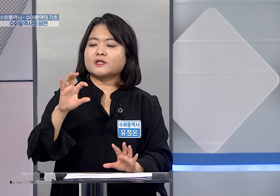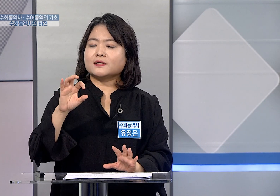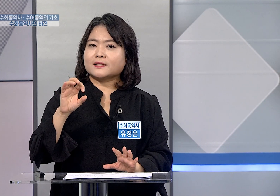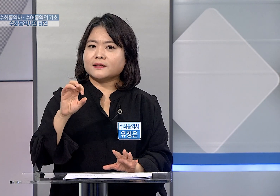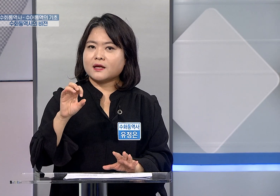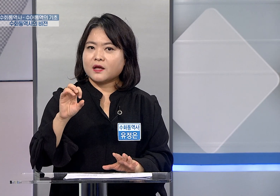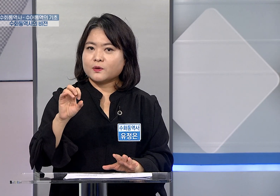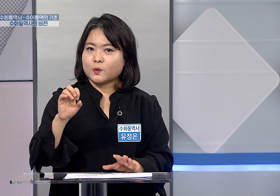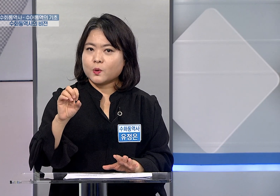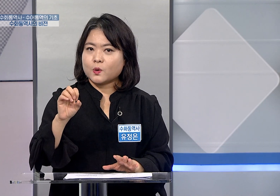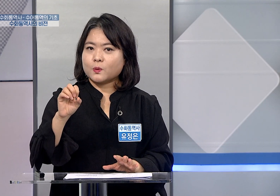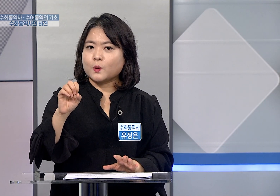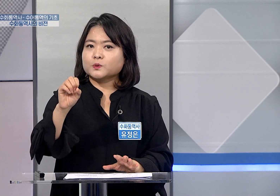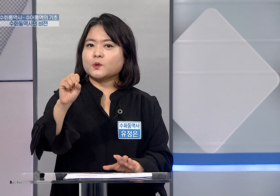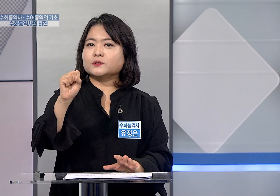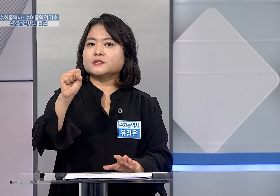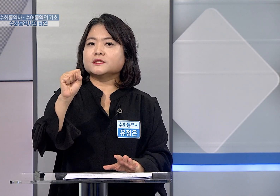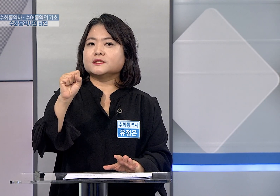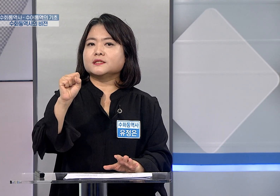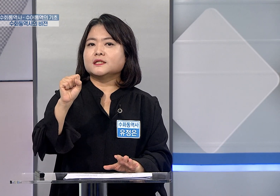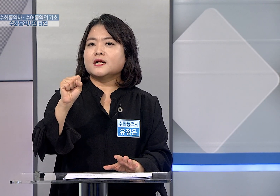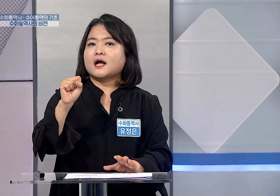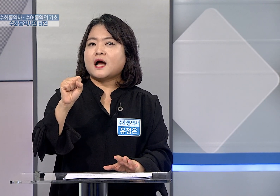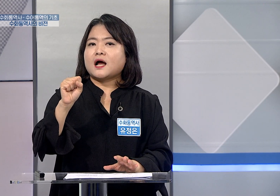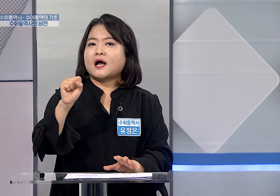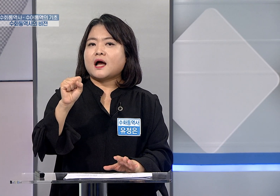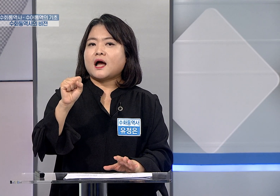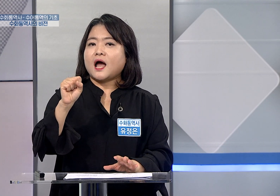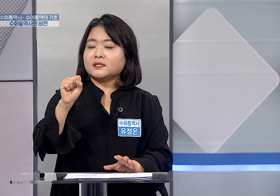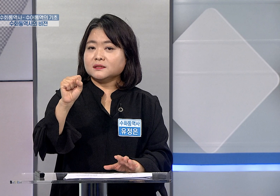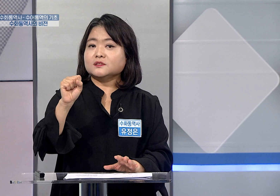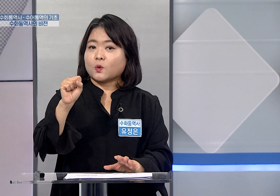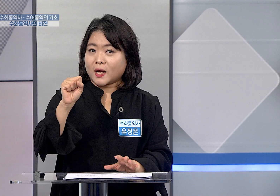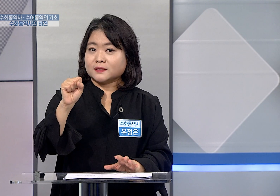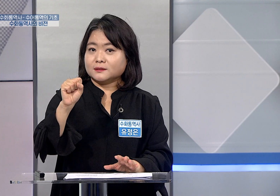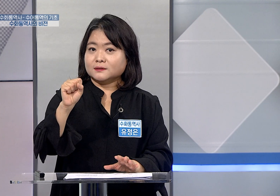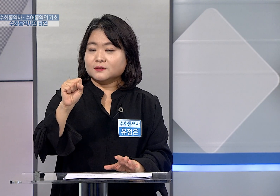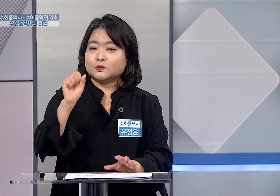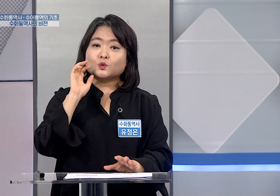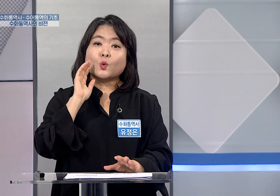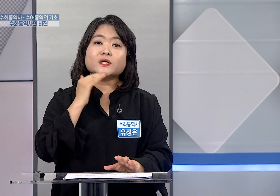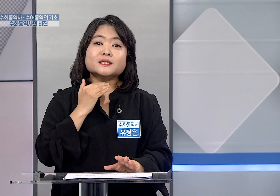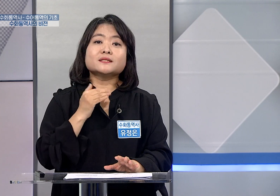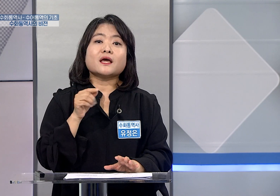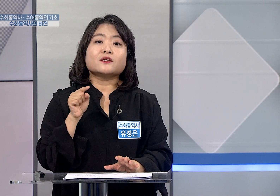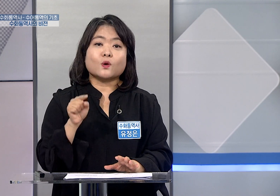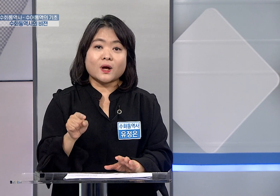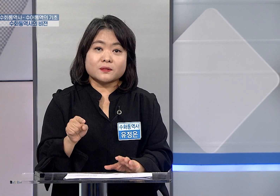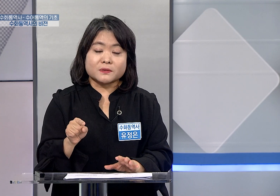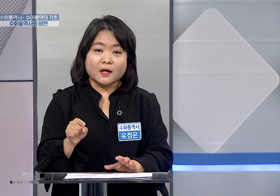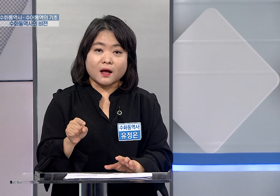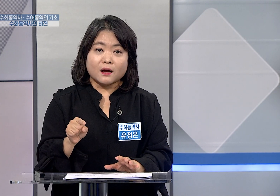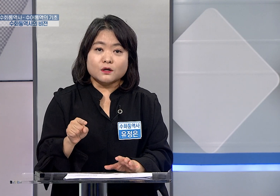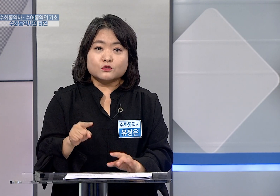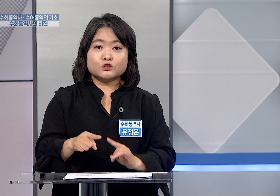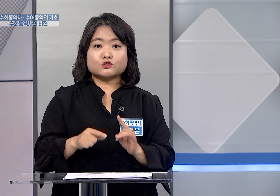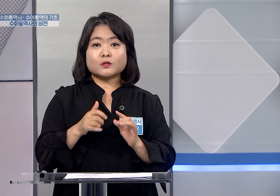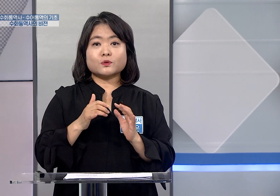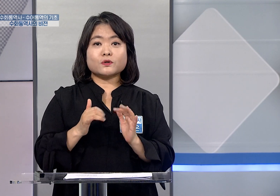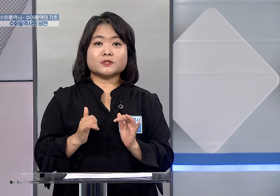농문화를 제대로 보존을 하는 역할은 농인들의 역할입니다. 우리